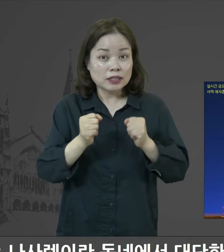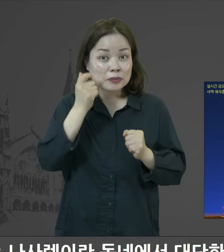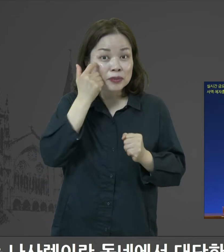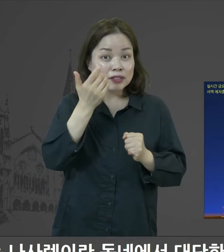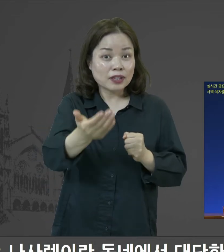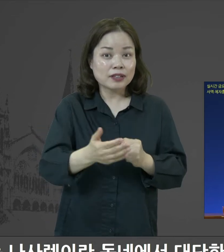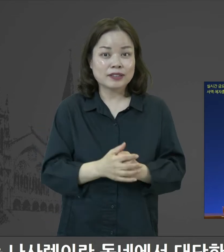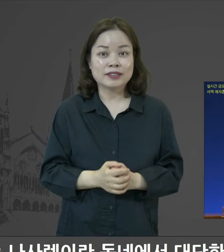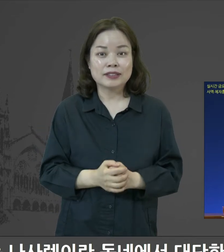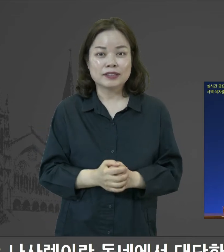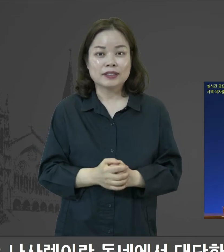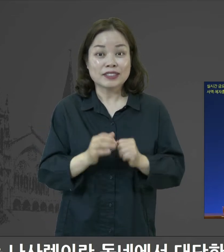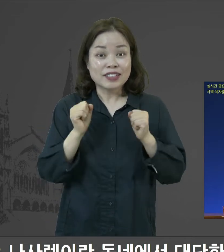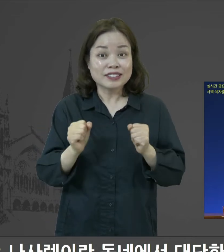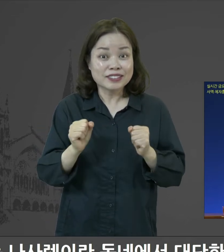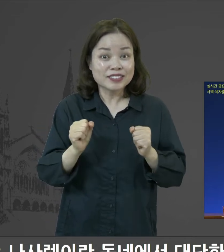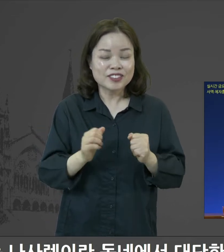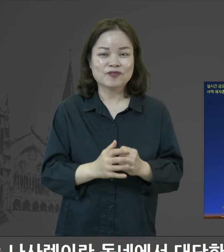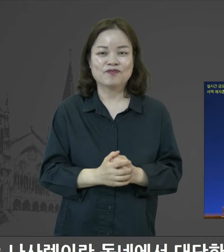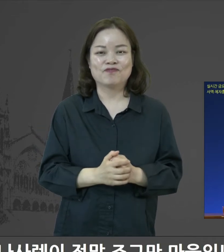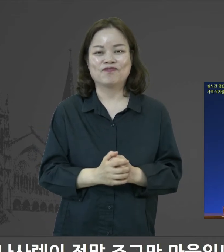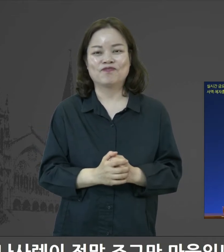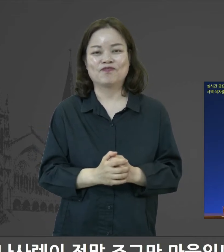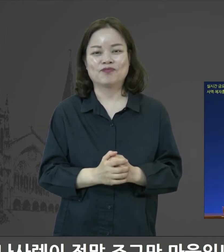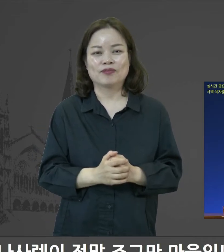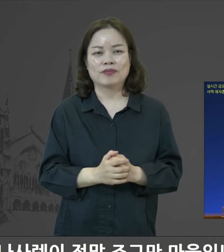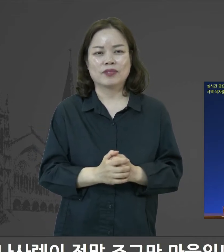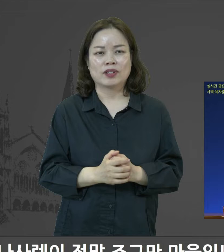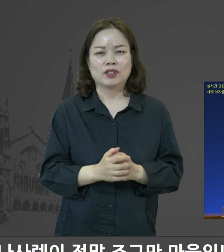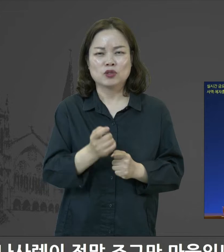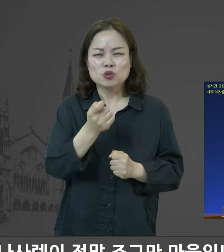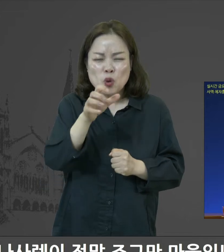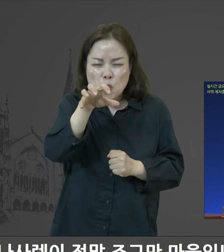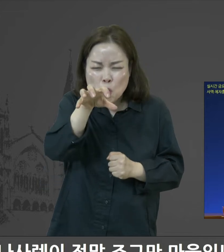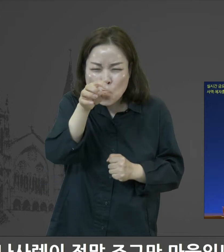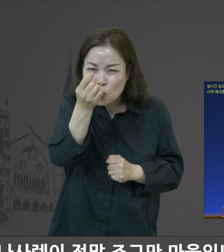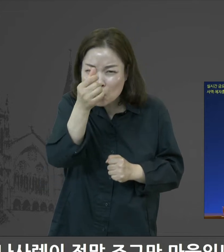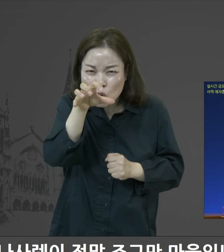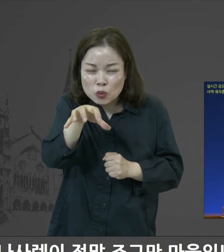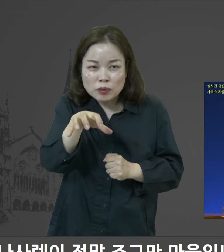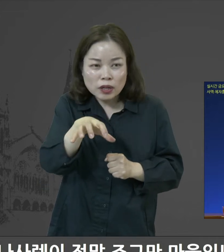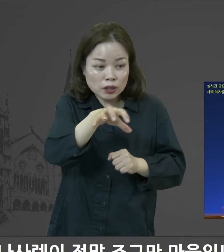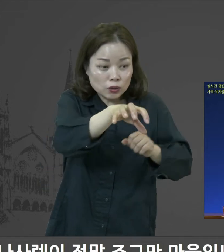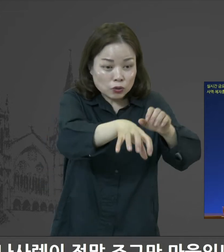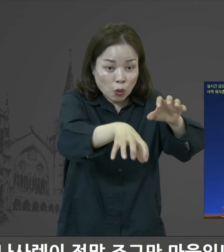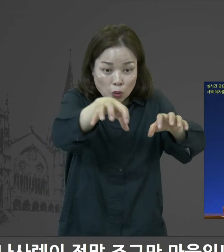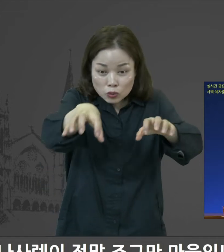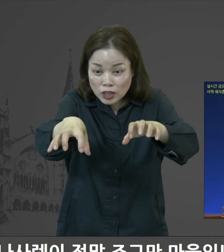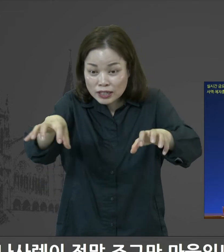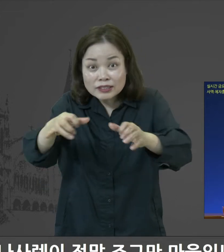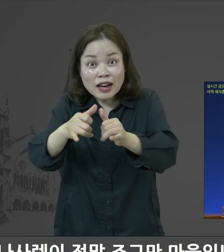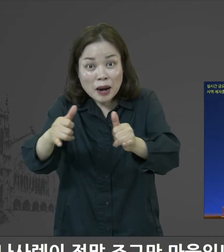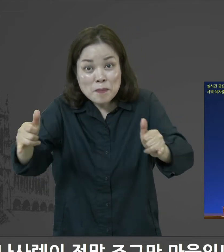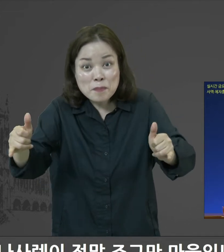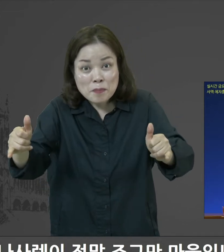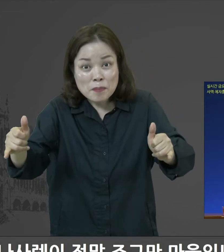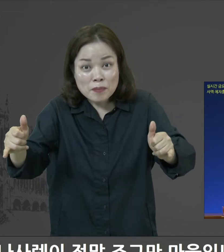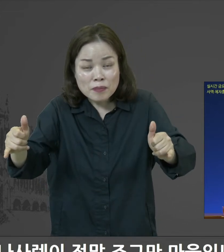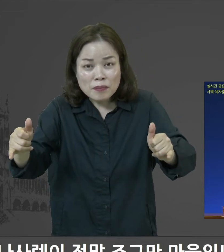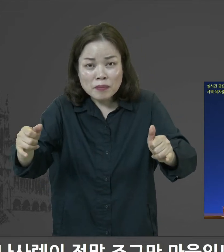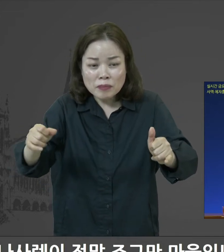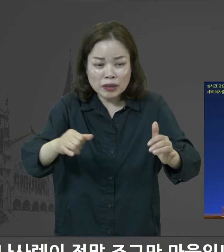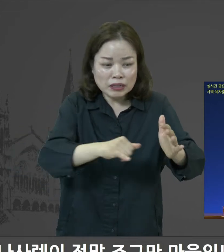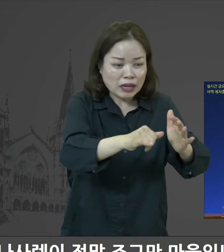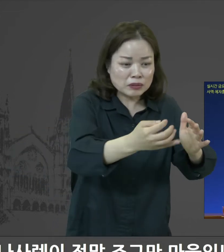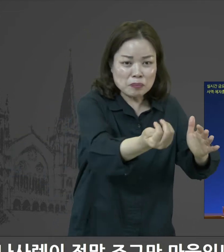계십니까? 계시겠죠. 근데 이게 정말 얼마나 조그맸냐면요, 온 동네 마을 사람들이 이게 몇